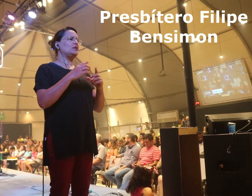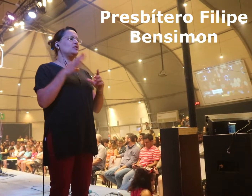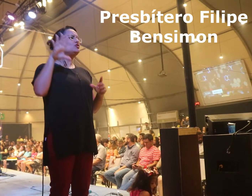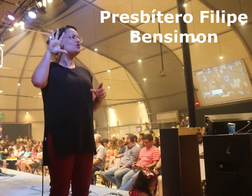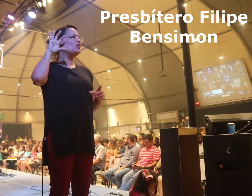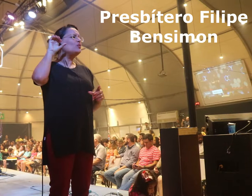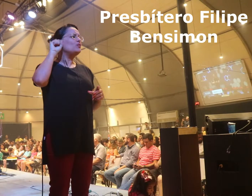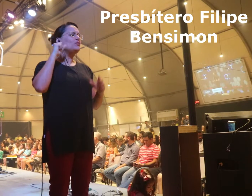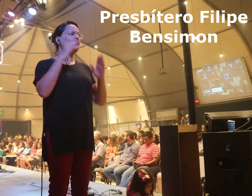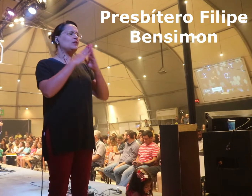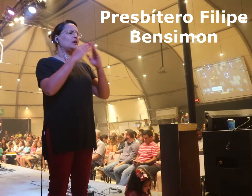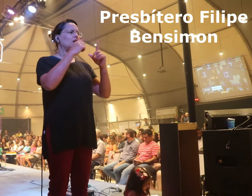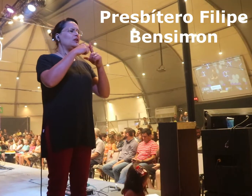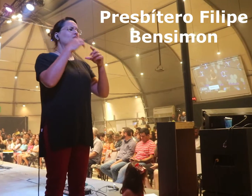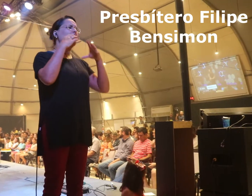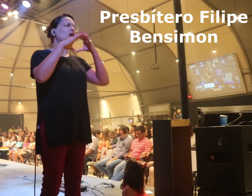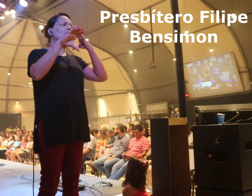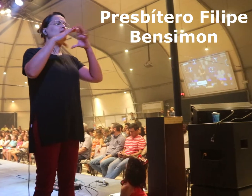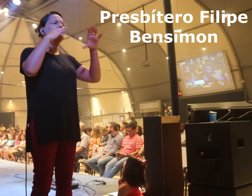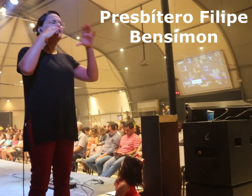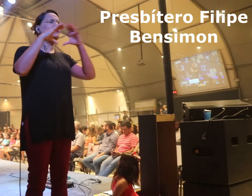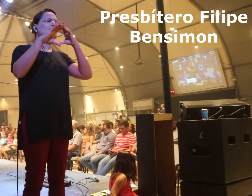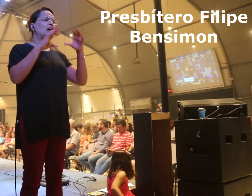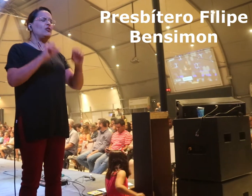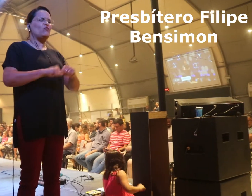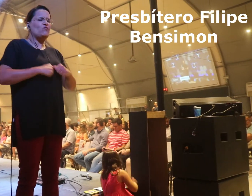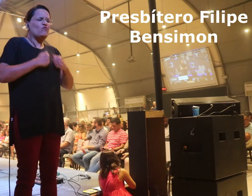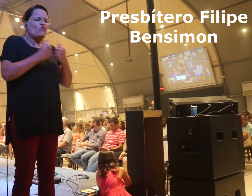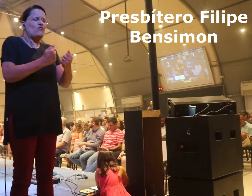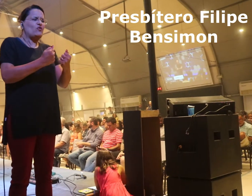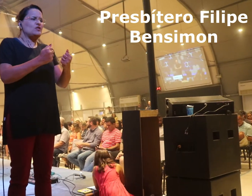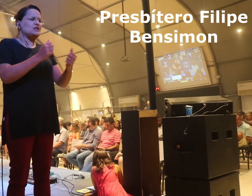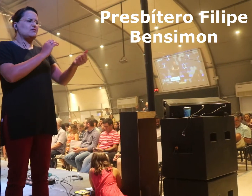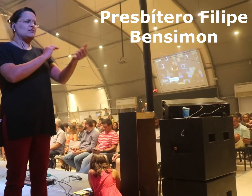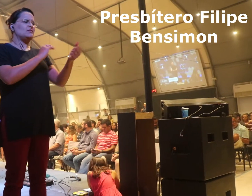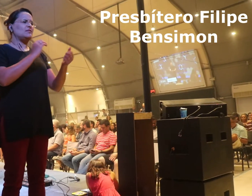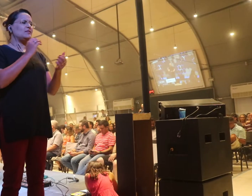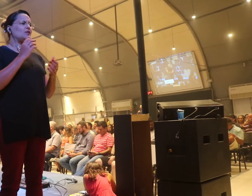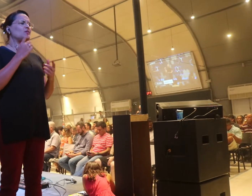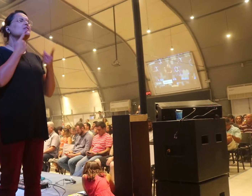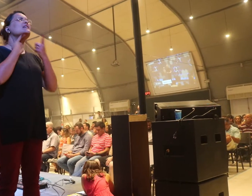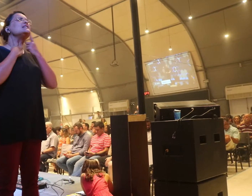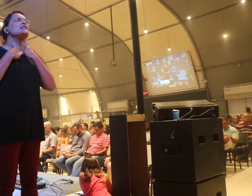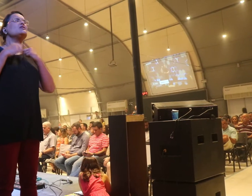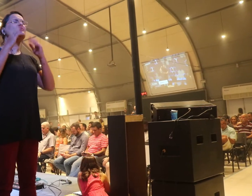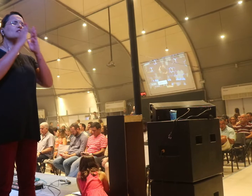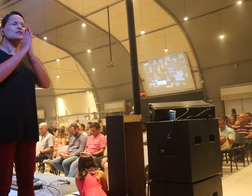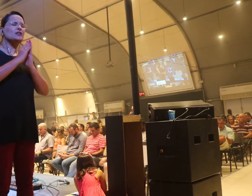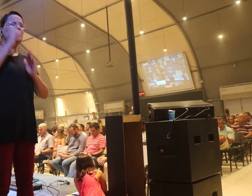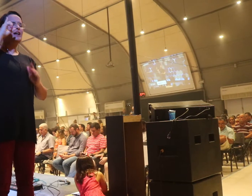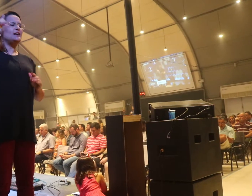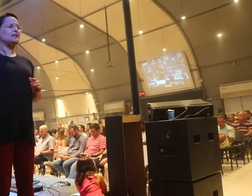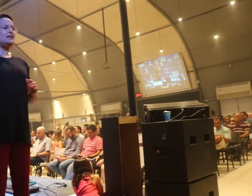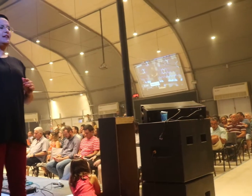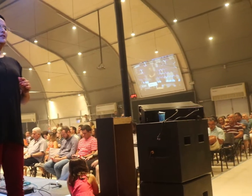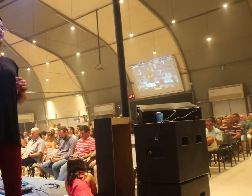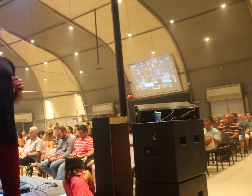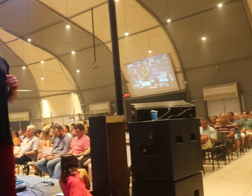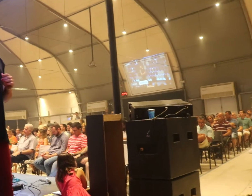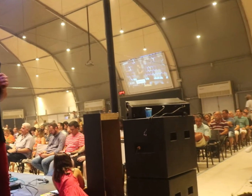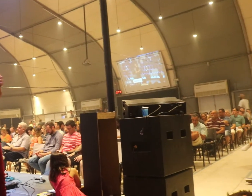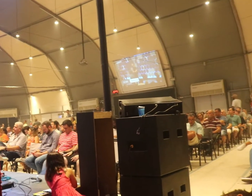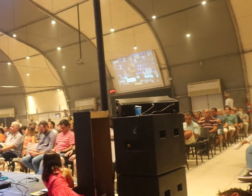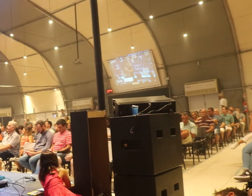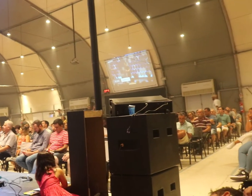Com essa força, com essa vontade, com esse desejo de querer adorar mesmo a Deus, de querer prestar um louvor sincero